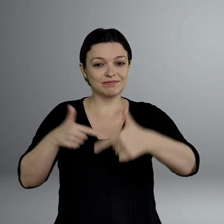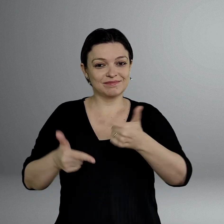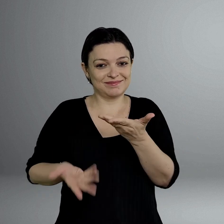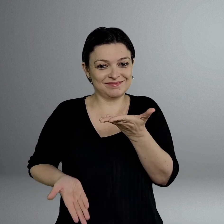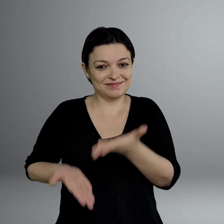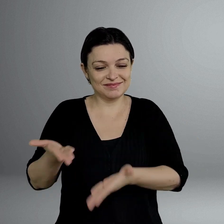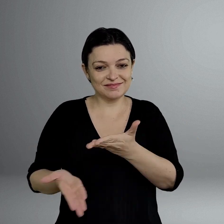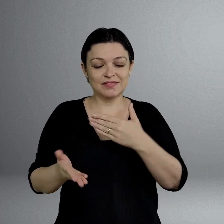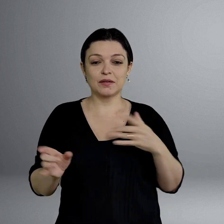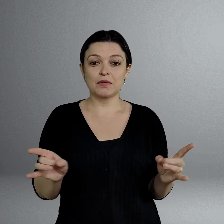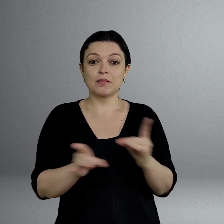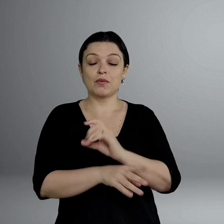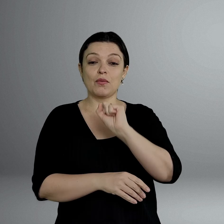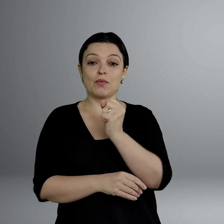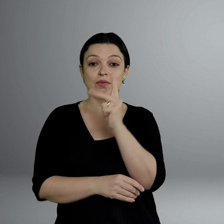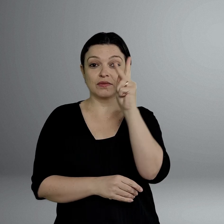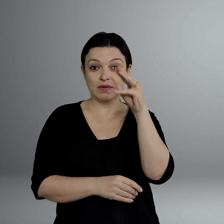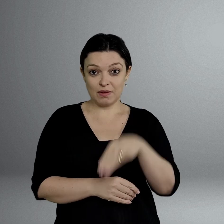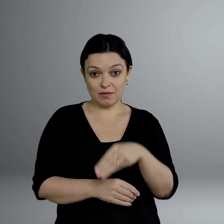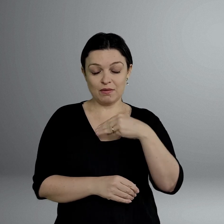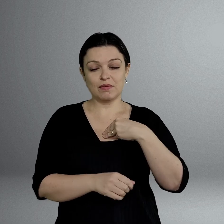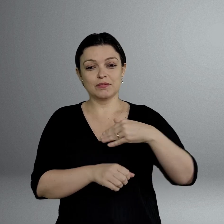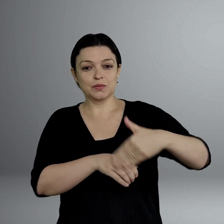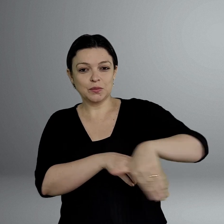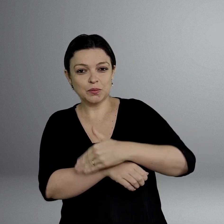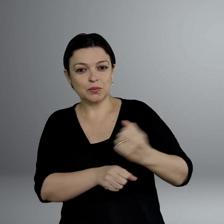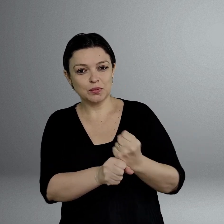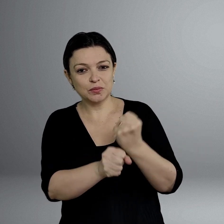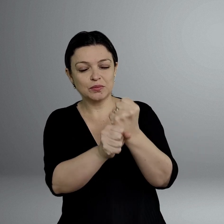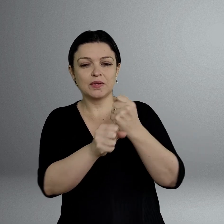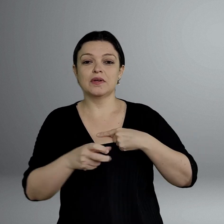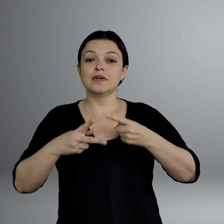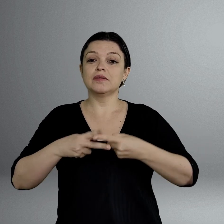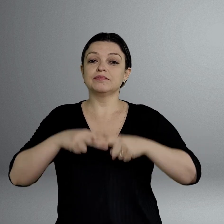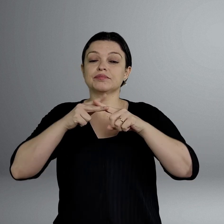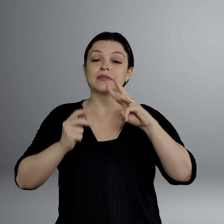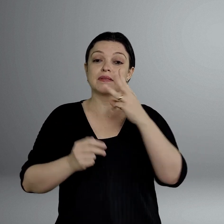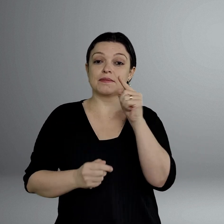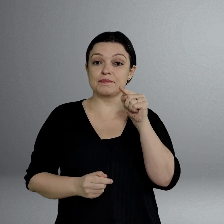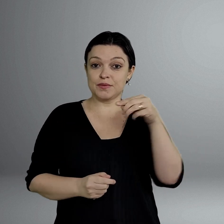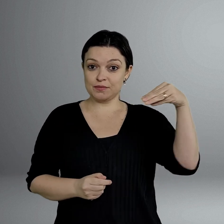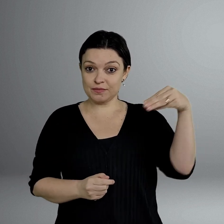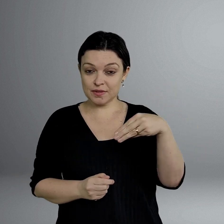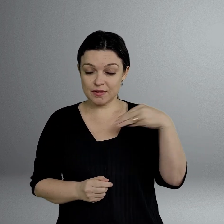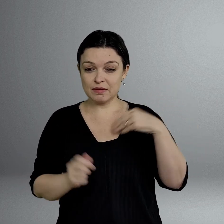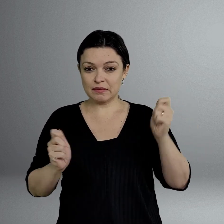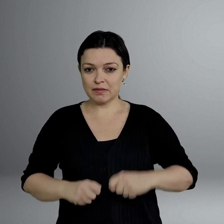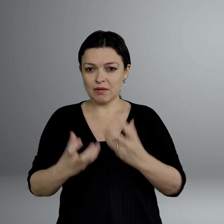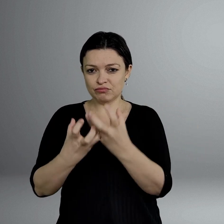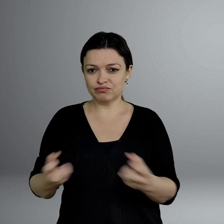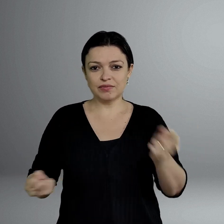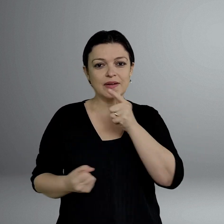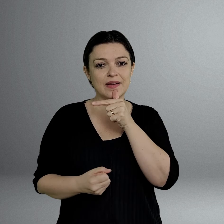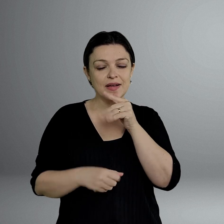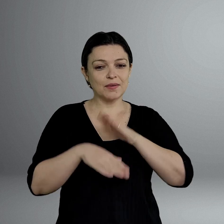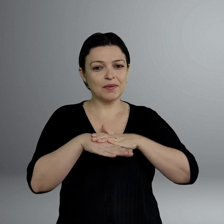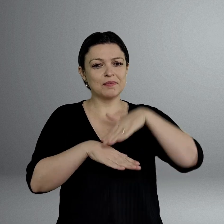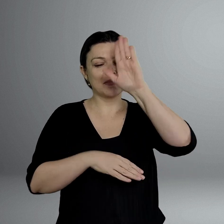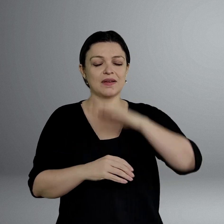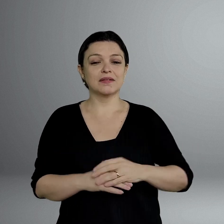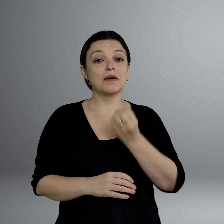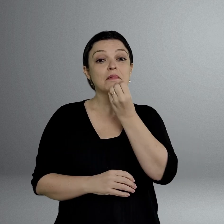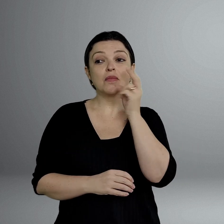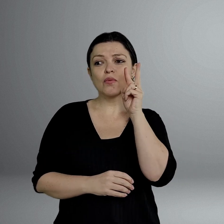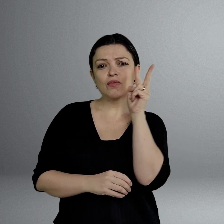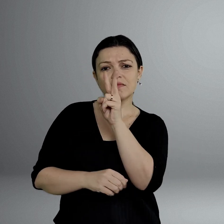ordens de serviço, incluindo oitocentos quilômetros de patrulhamento, manutenção de três mil metros em redes de drenagem e muito